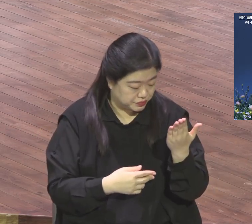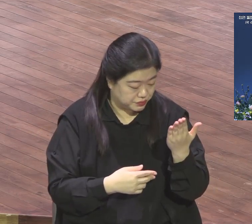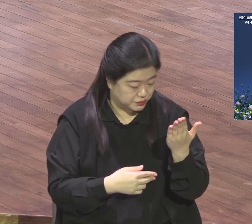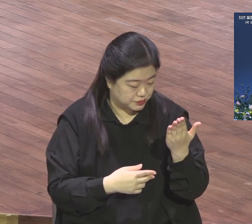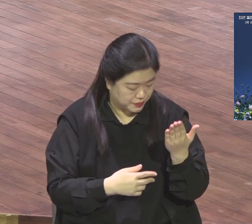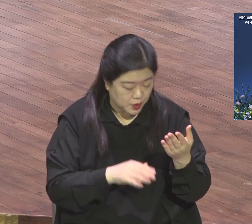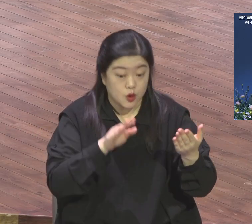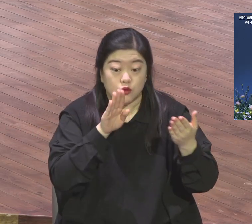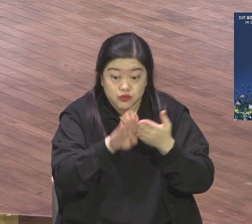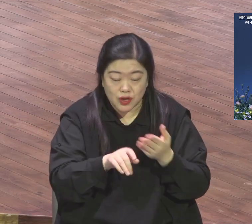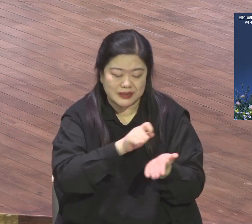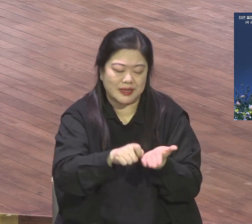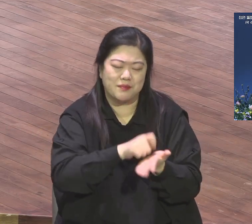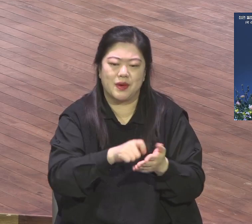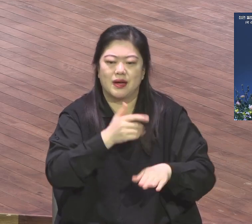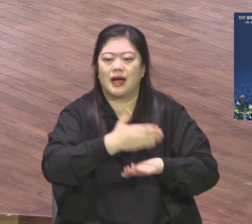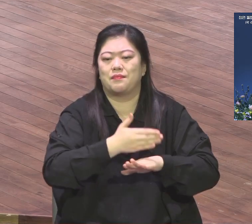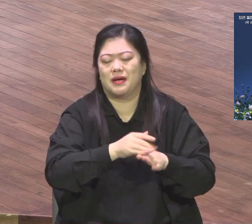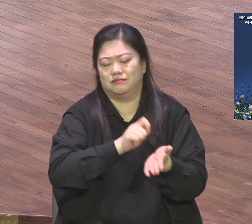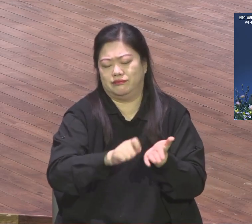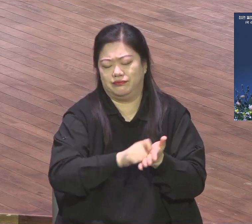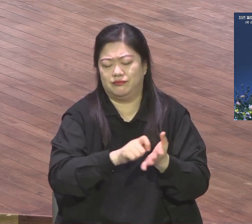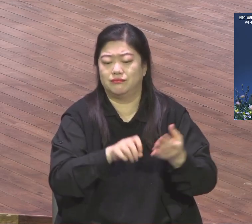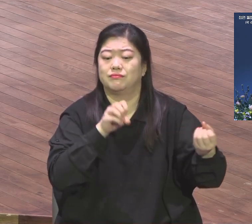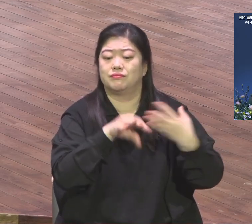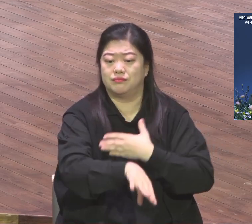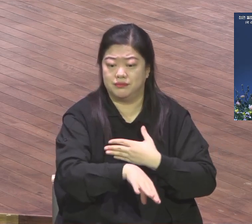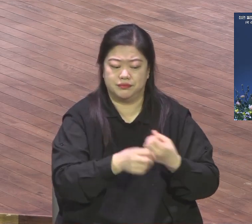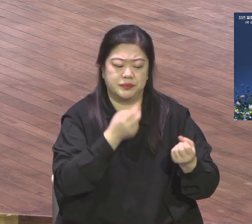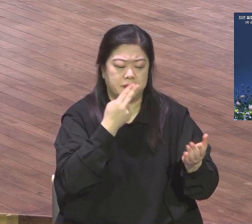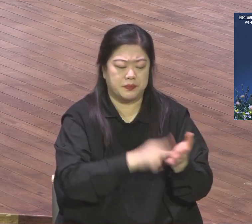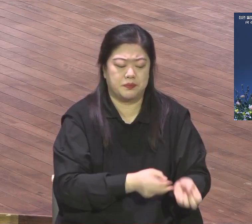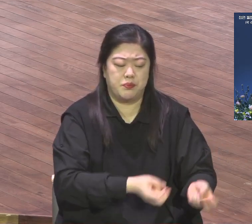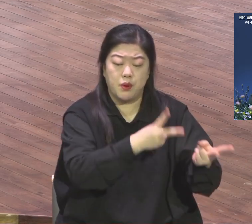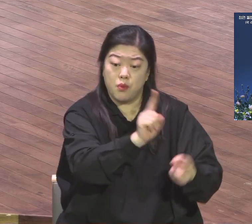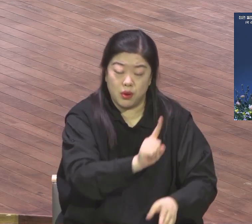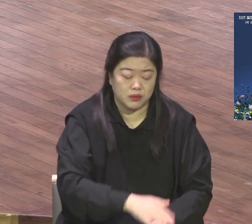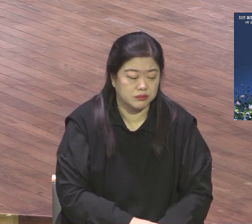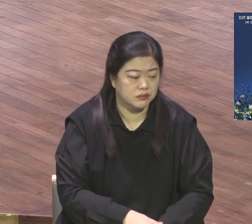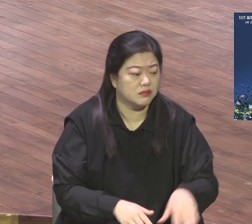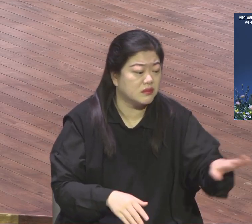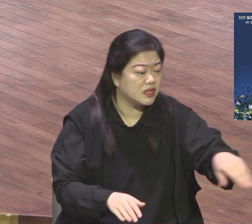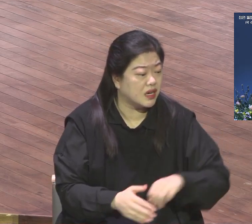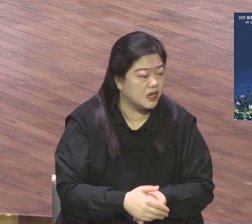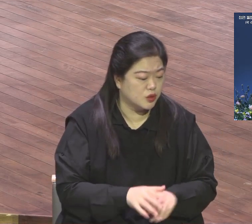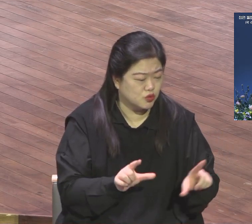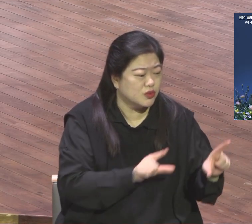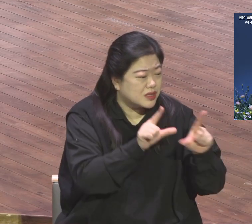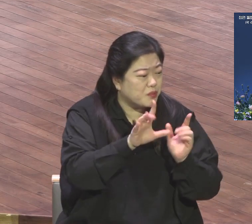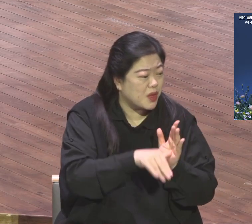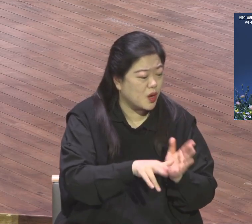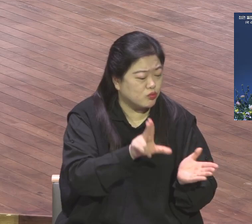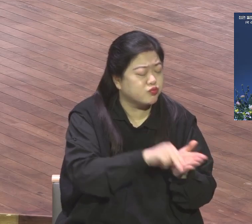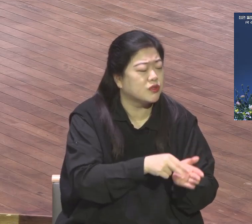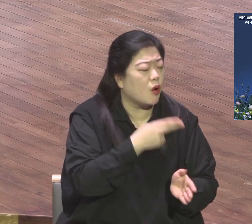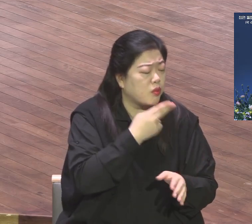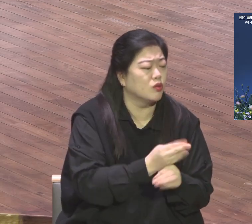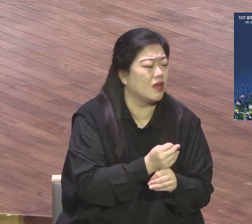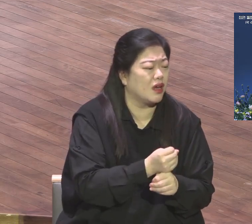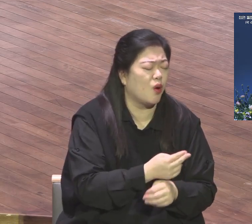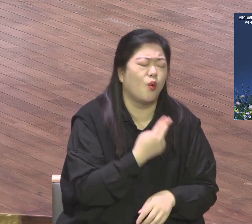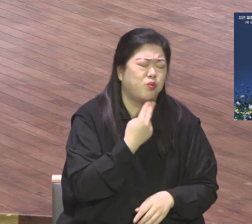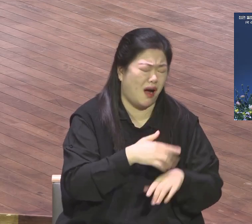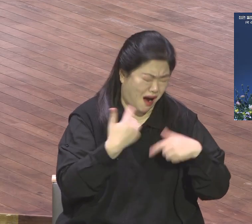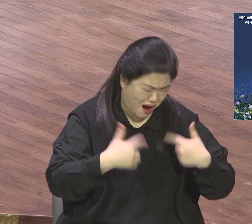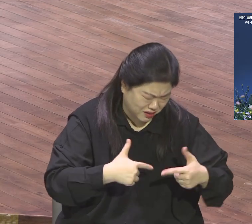언제 우리에게 문제 없었던 때가 있었냐? 문제가 있는 것이 아니라, 문제 있는